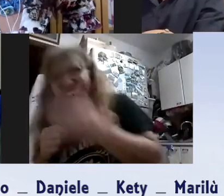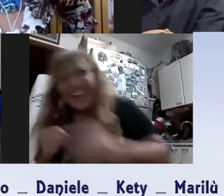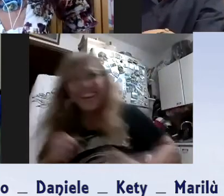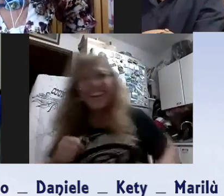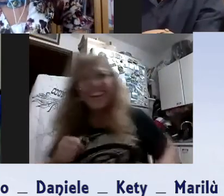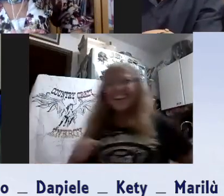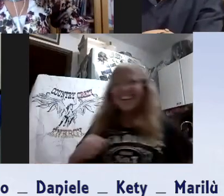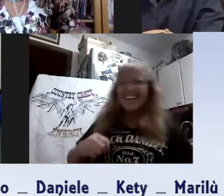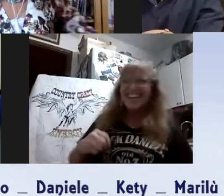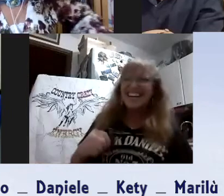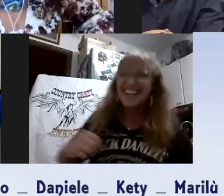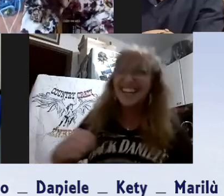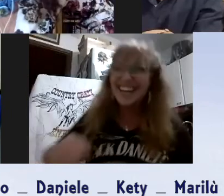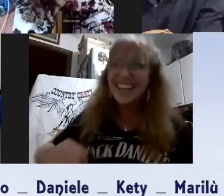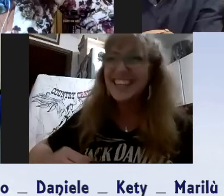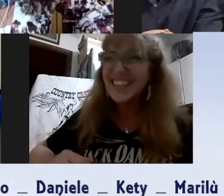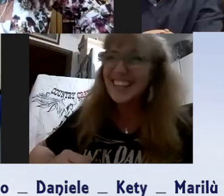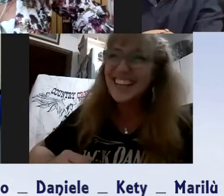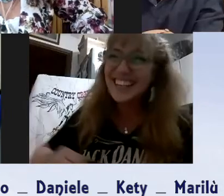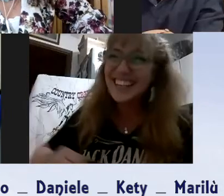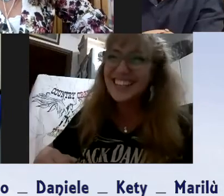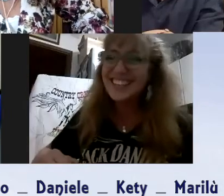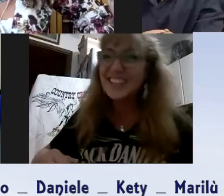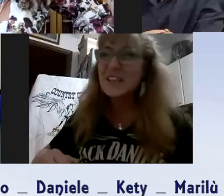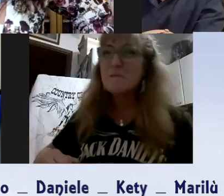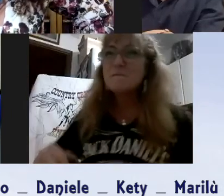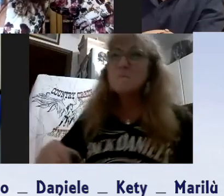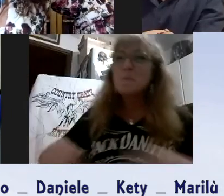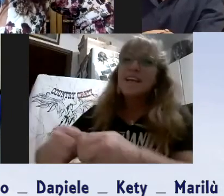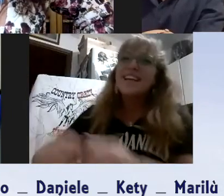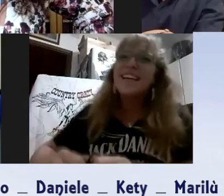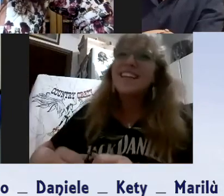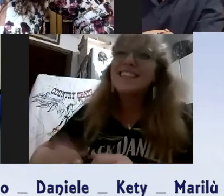Ok, andiamo a letto la Ketty perché non è orario. Perché? È vero?